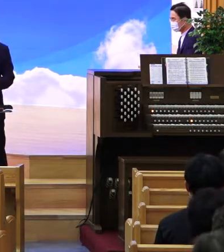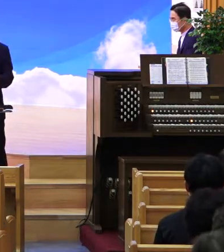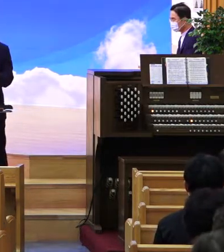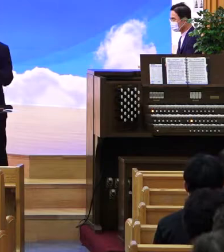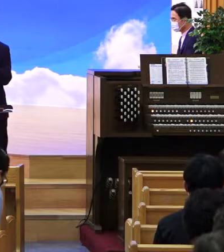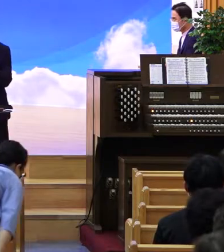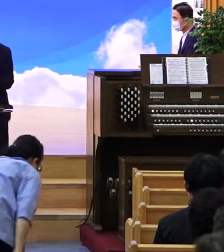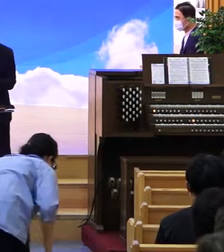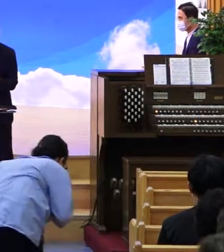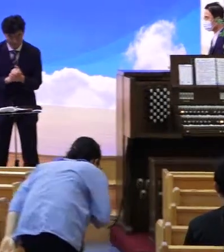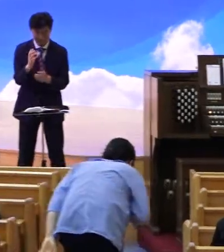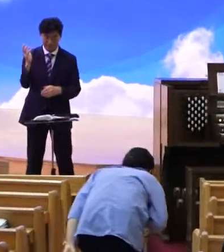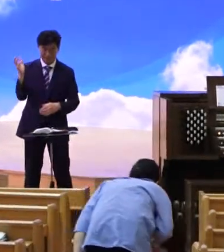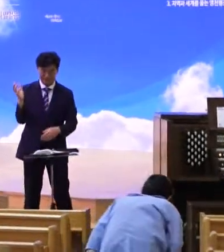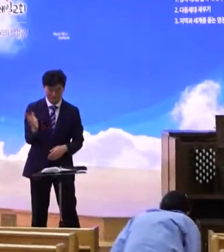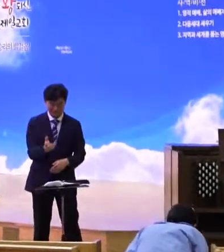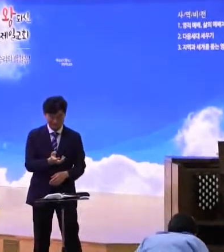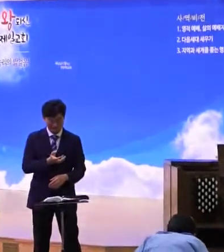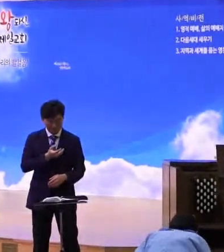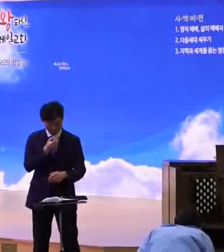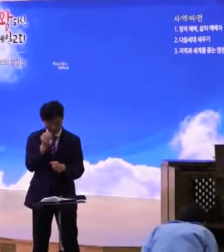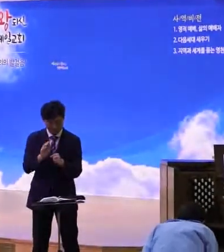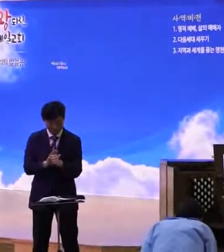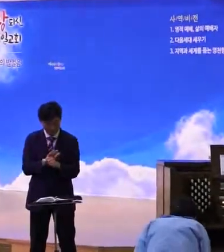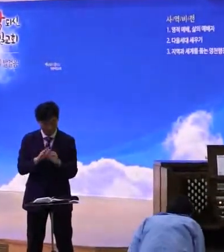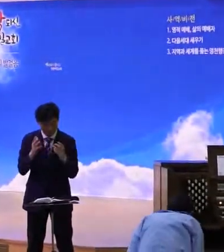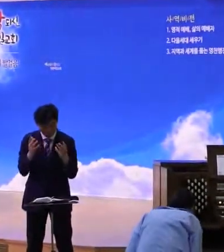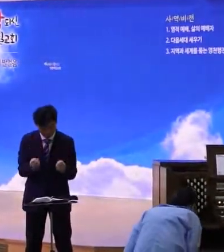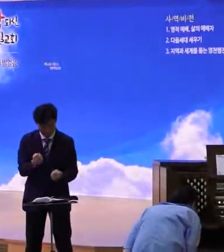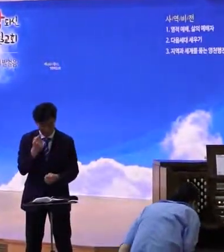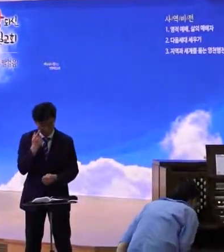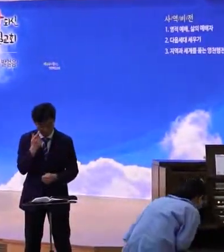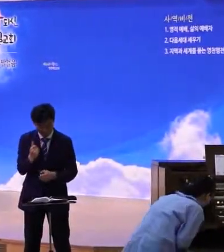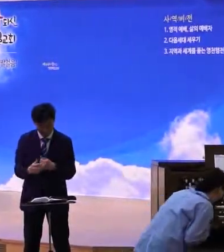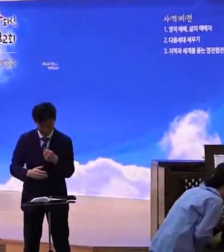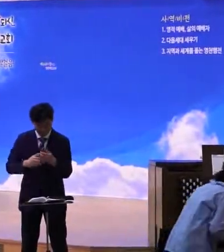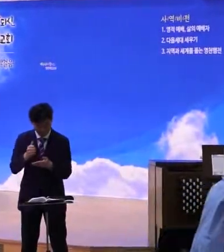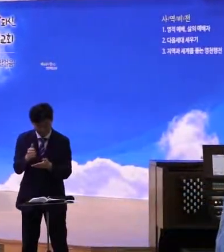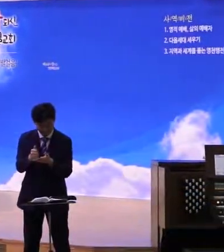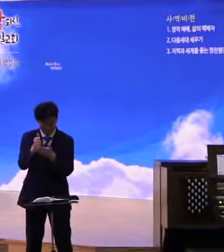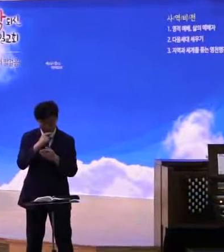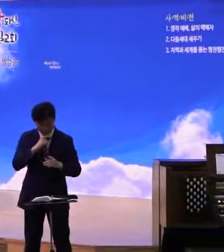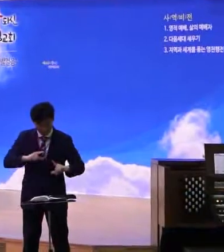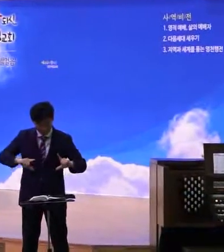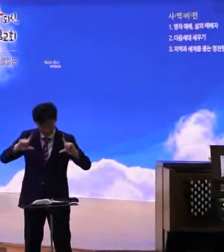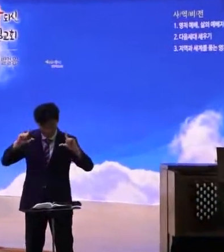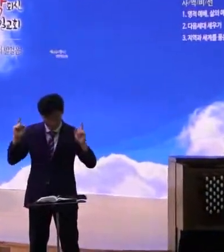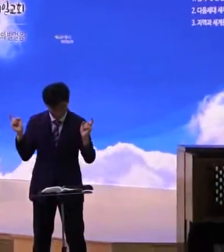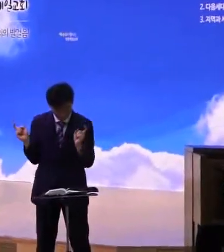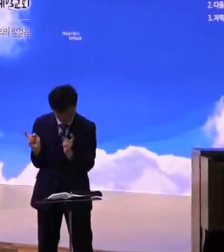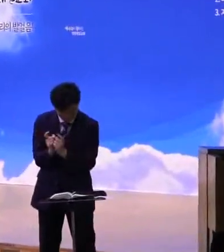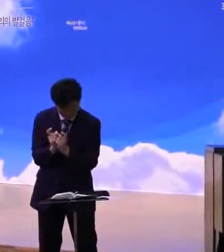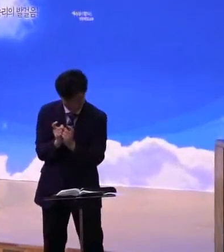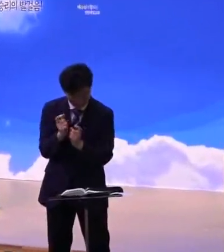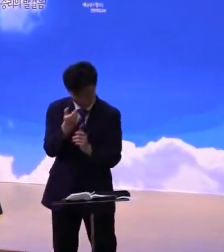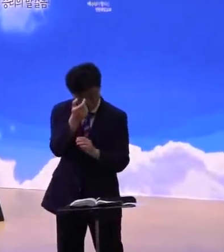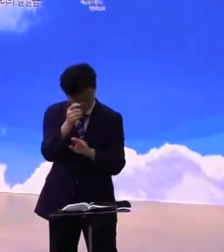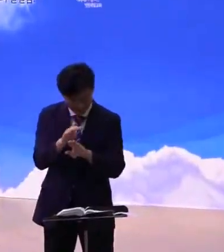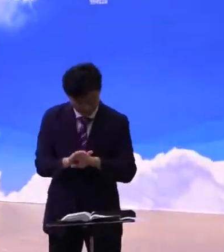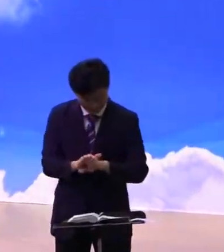그러시고 하늘이 마신 아버지 하나님, 주일을 맞이하여서 이 예배에 참석할 수